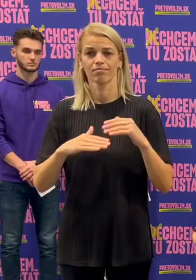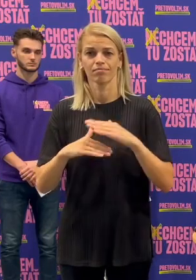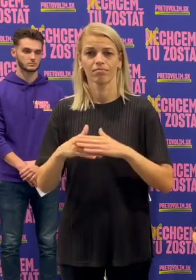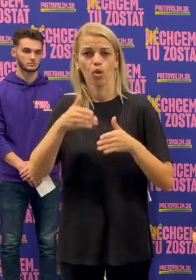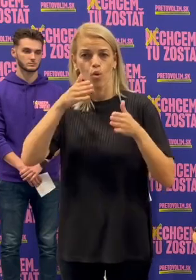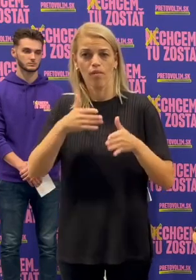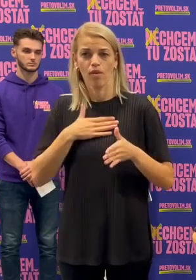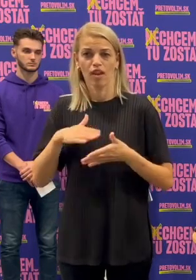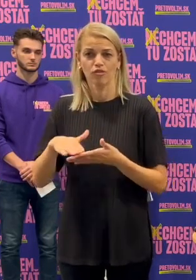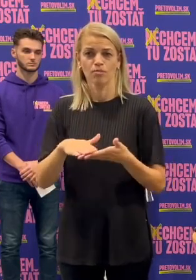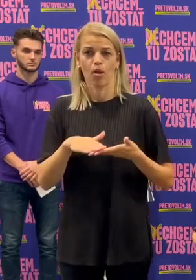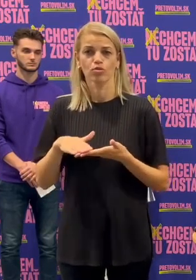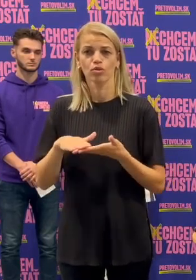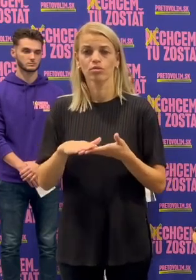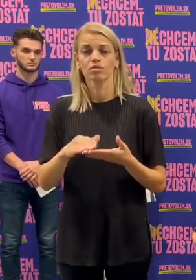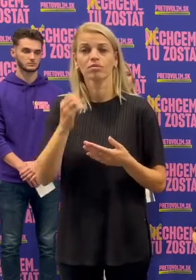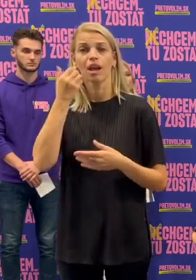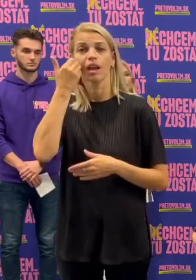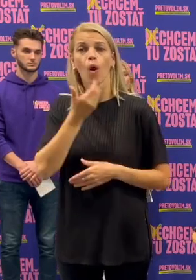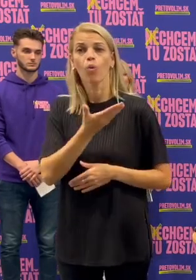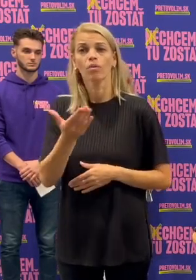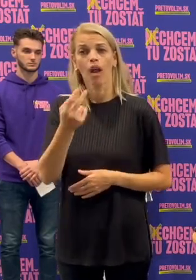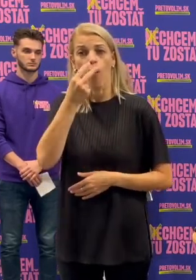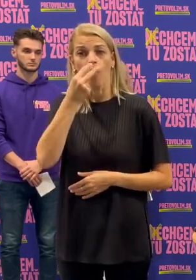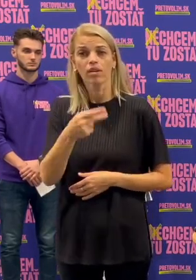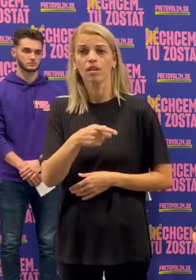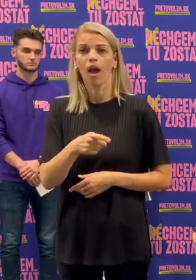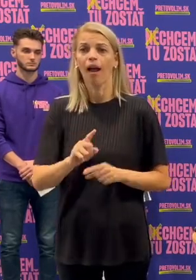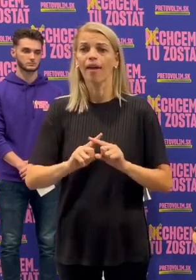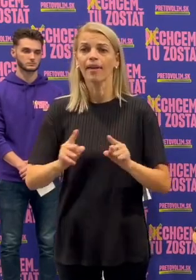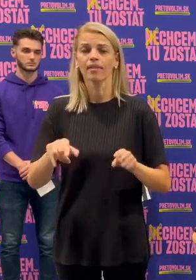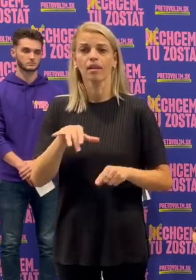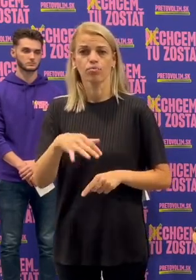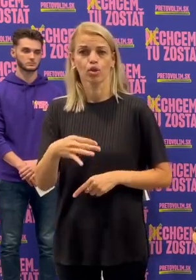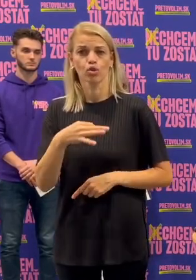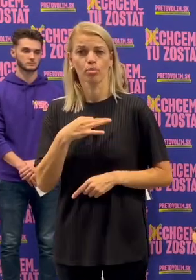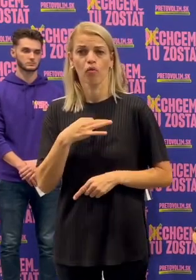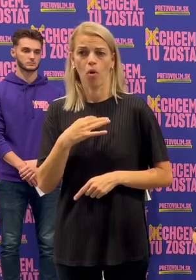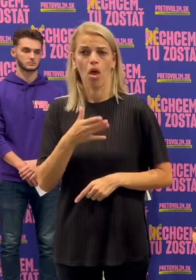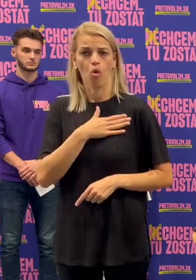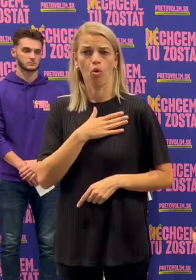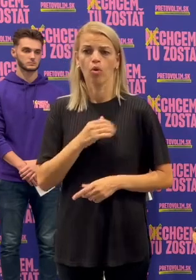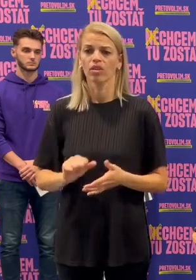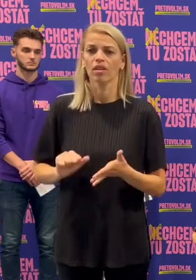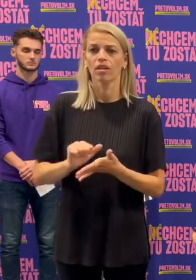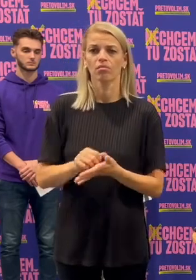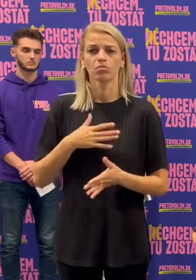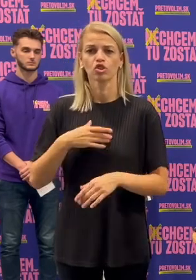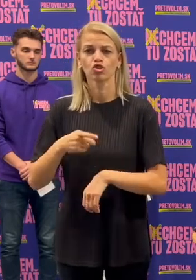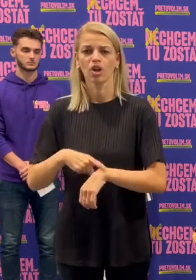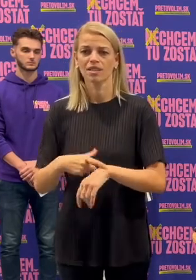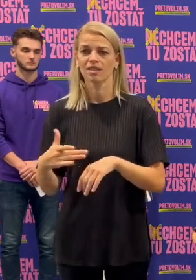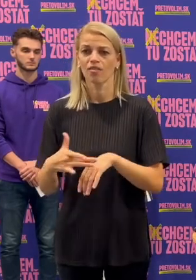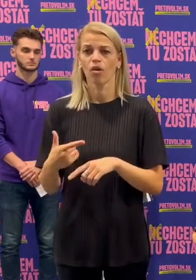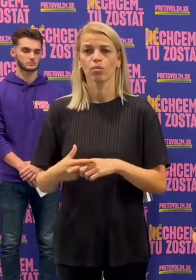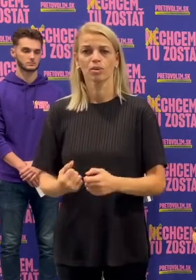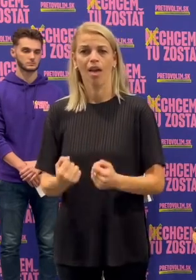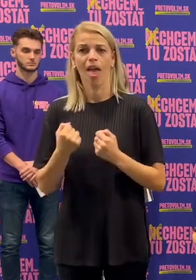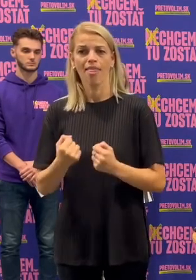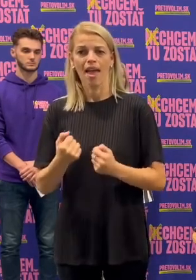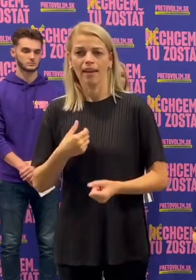našej spoločnosti. Keď ľudia teda uvidia, že iní sú ochotní dobrovoľne investovať svoj voľný čas a energiu, do